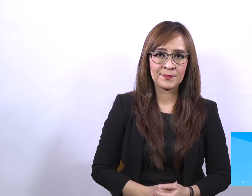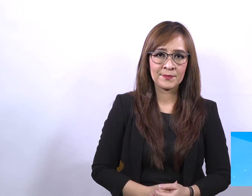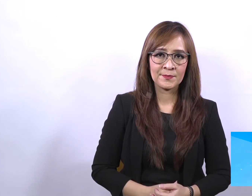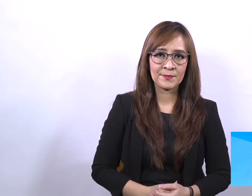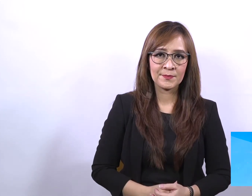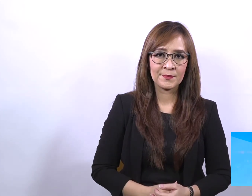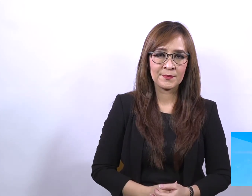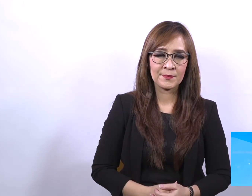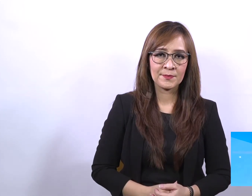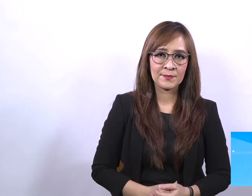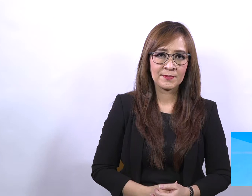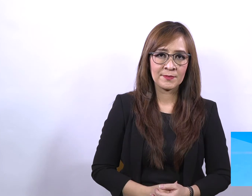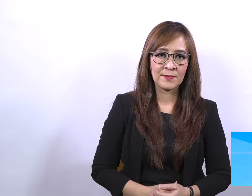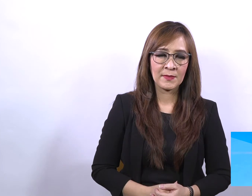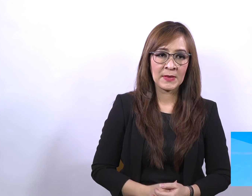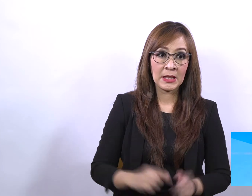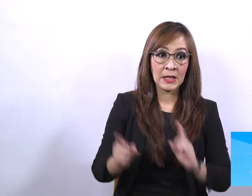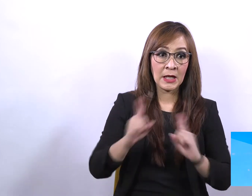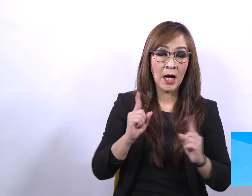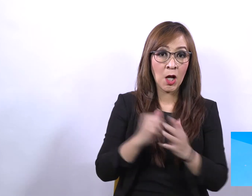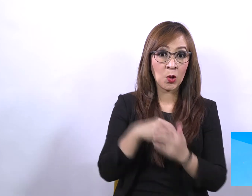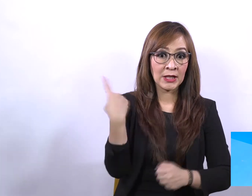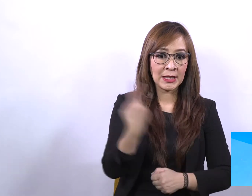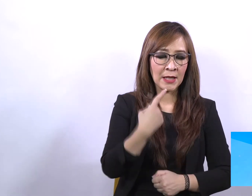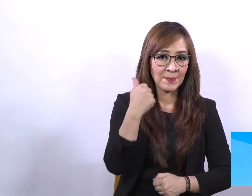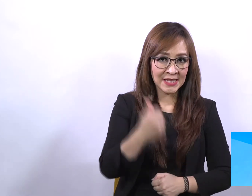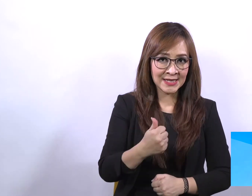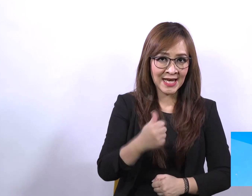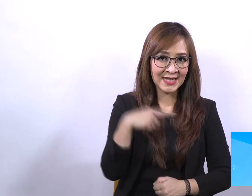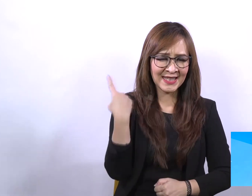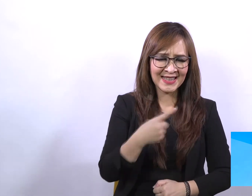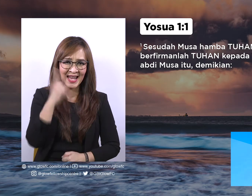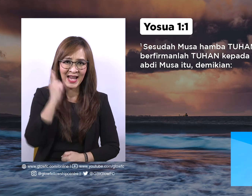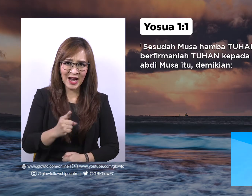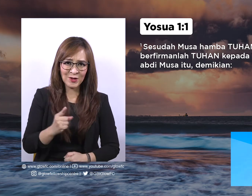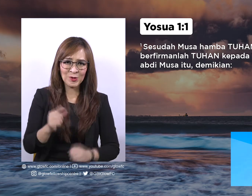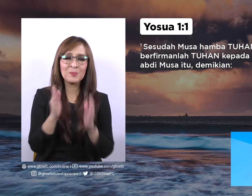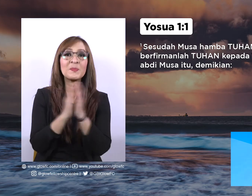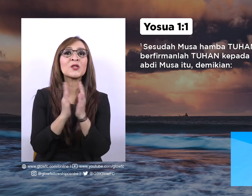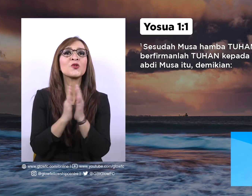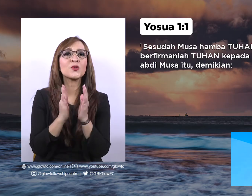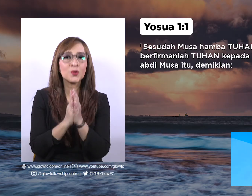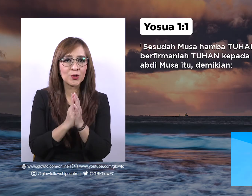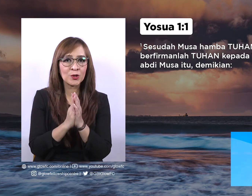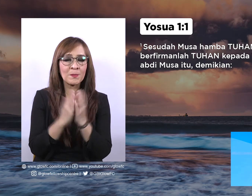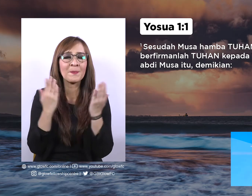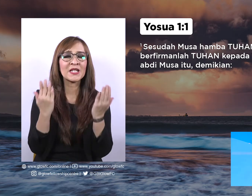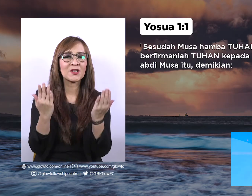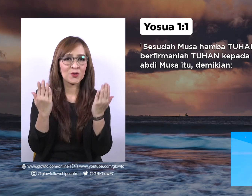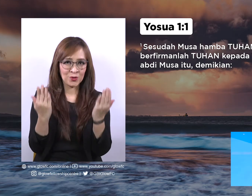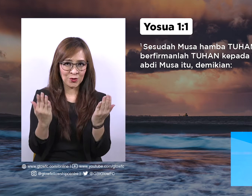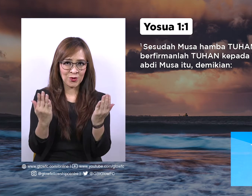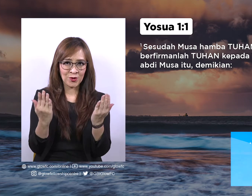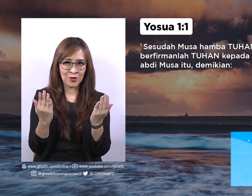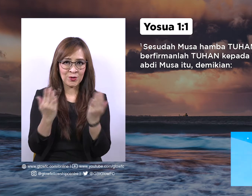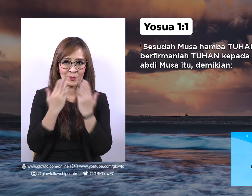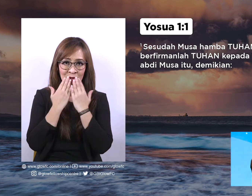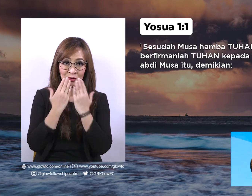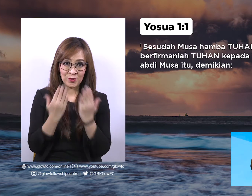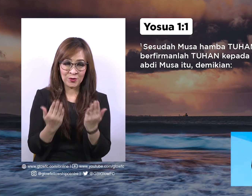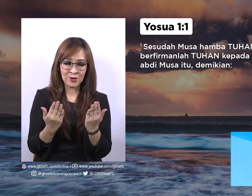ha Hai di sekolah kita bisa kita bersyukur karena Tuhan boleh pakai dan libatkan kita coba lihat ayat ini